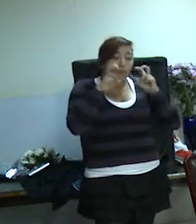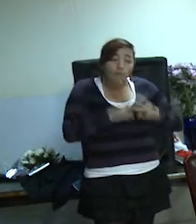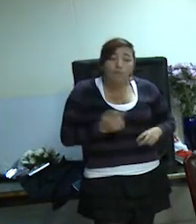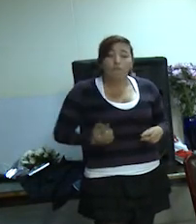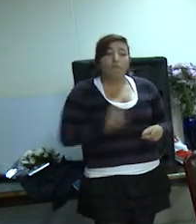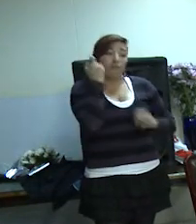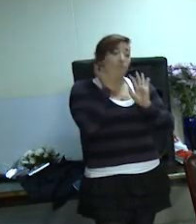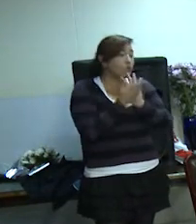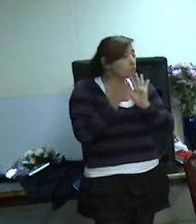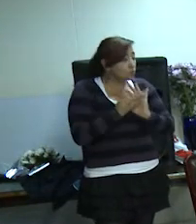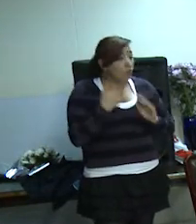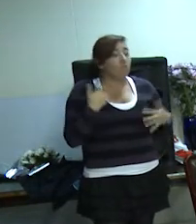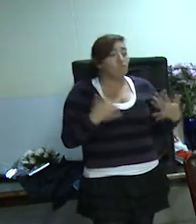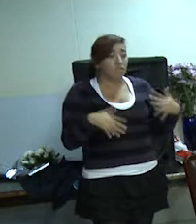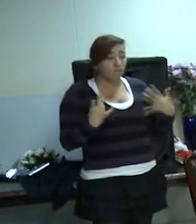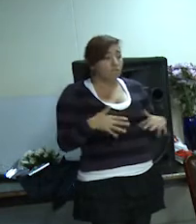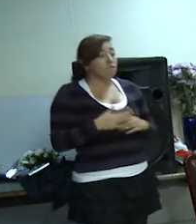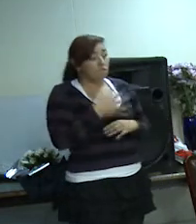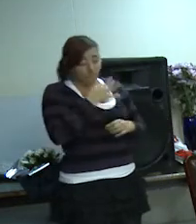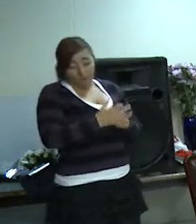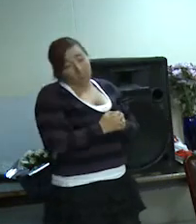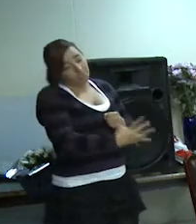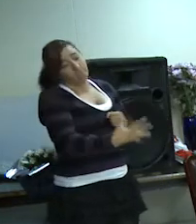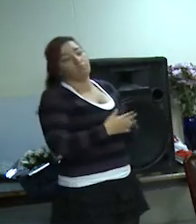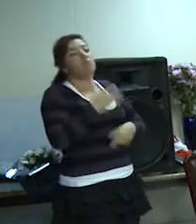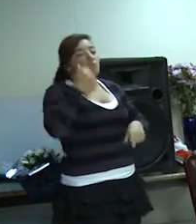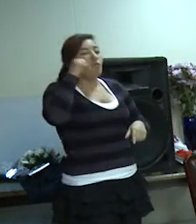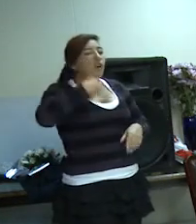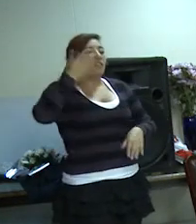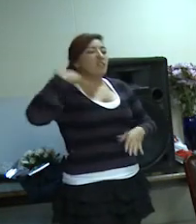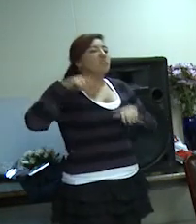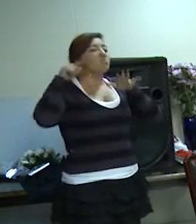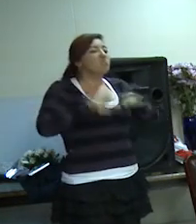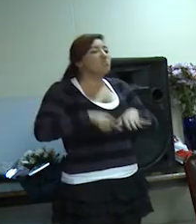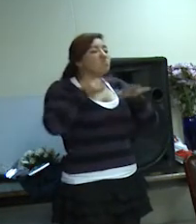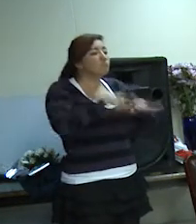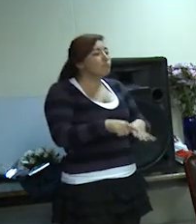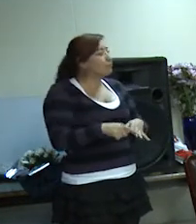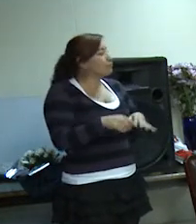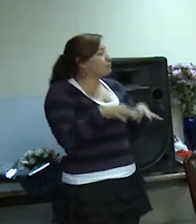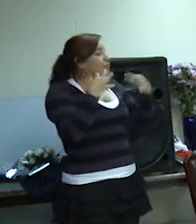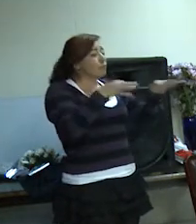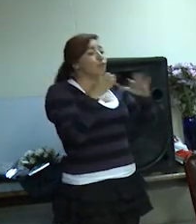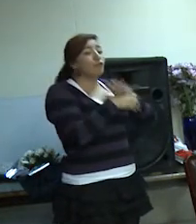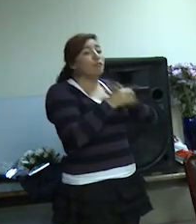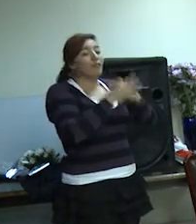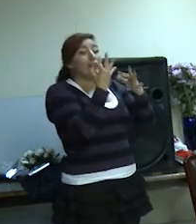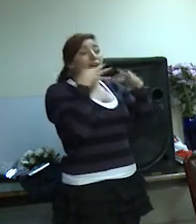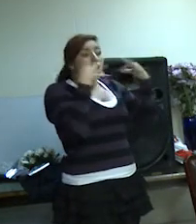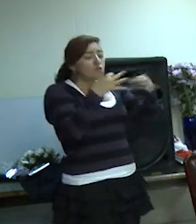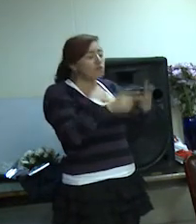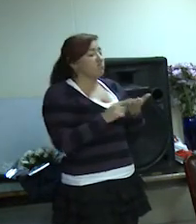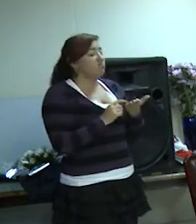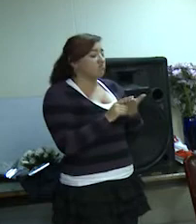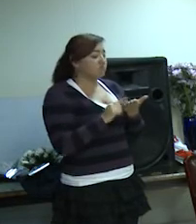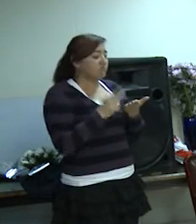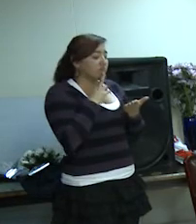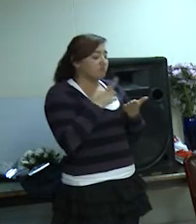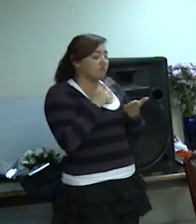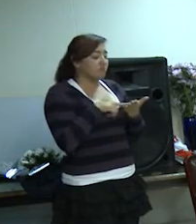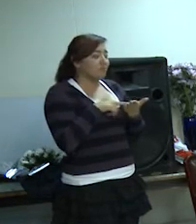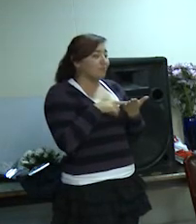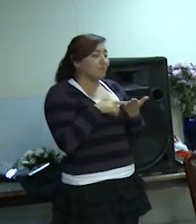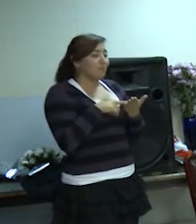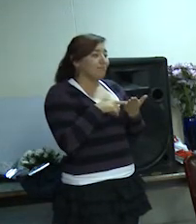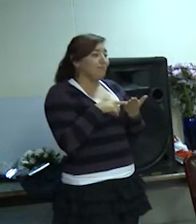¿sí? Yo pienso en esos algunos semestres donde veíamos guías de 3 hojas y entonces después decía, oiga,